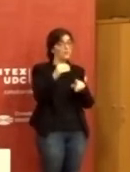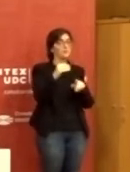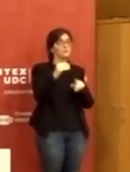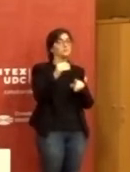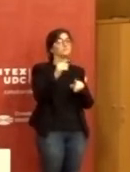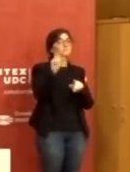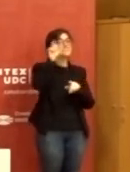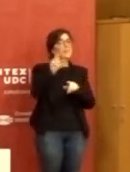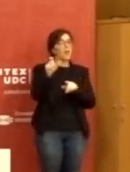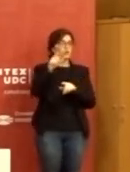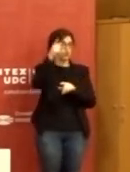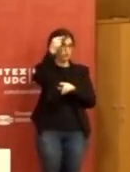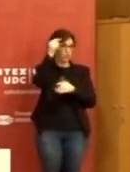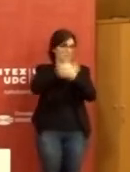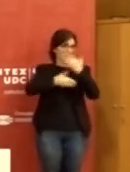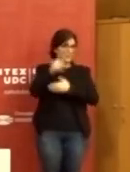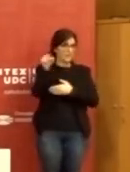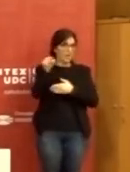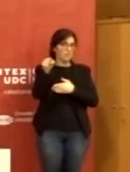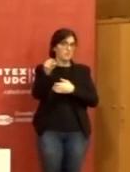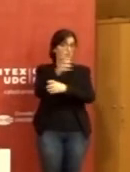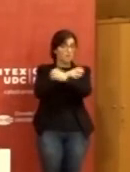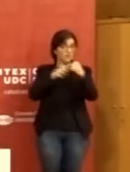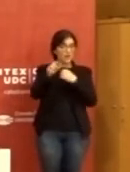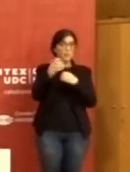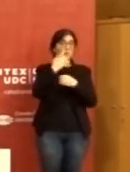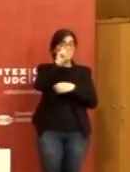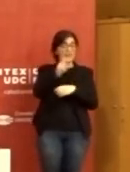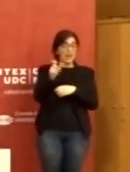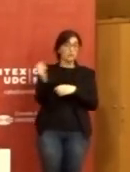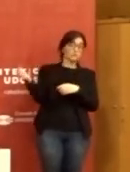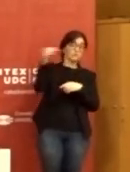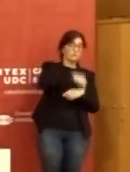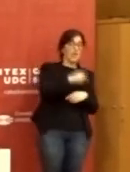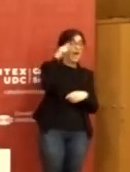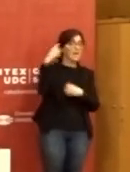intelectual italianos, en la primera etapa de ese intercambio, que fue cuando los italianos estuvieron en Elche,